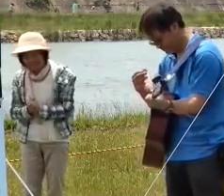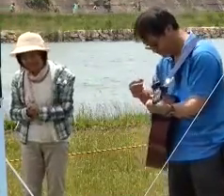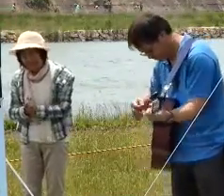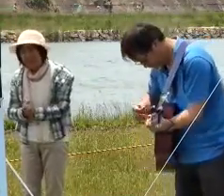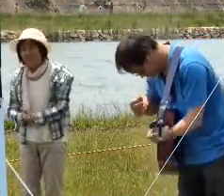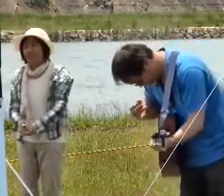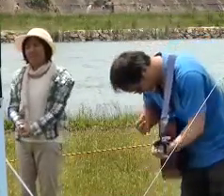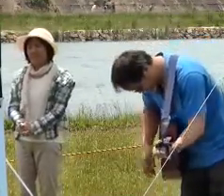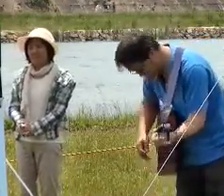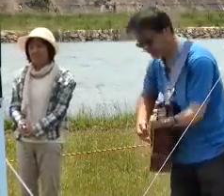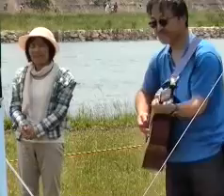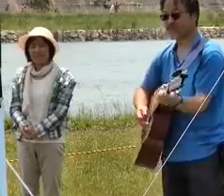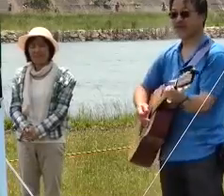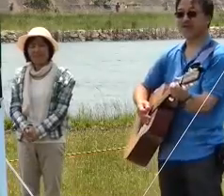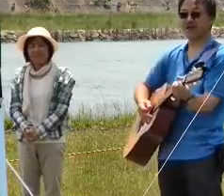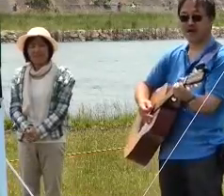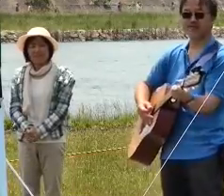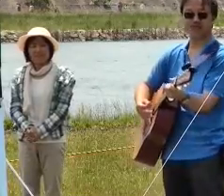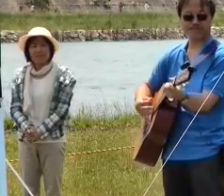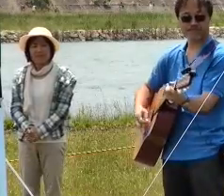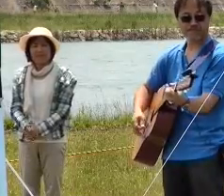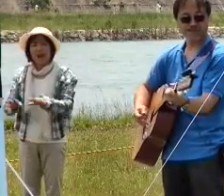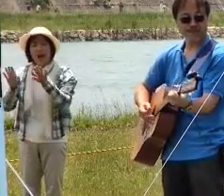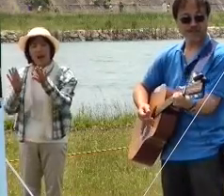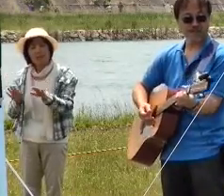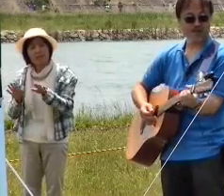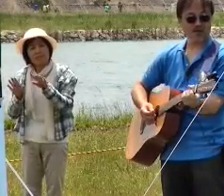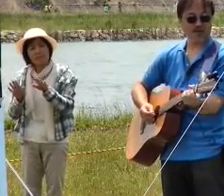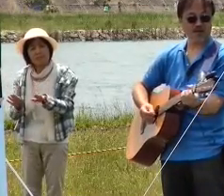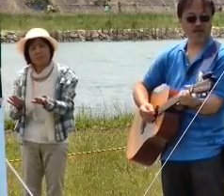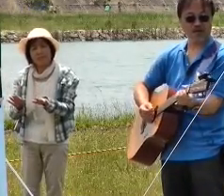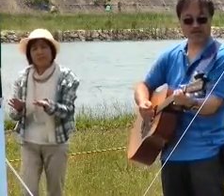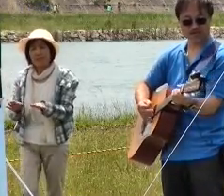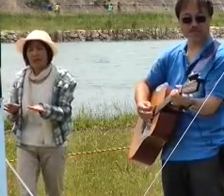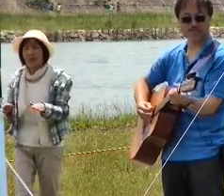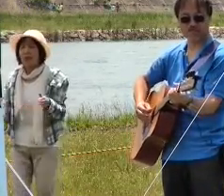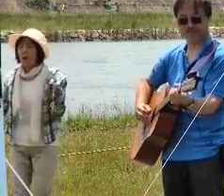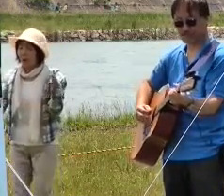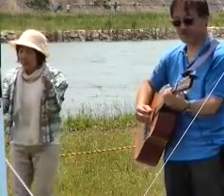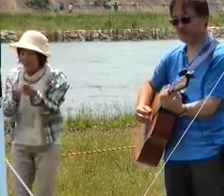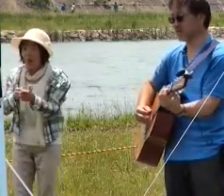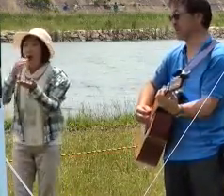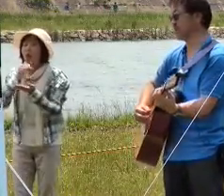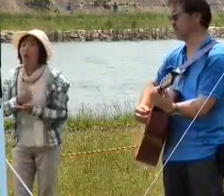以上で礼拝は終わりです。